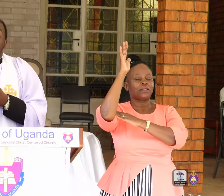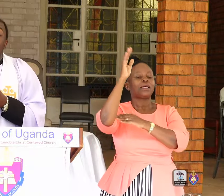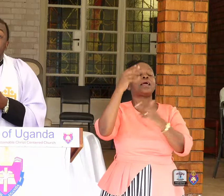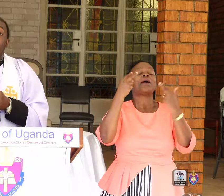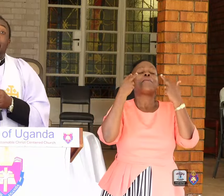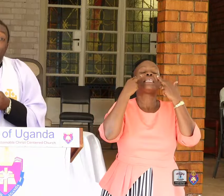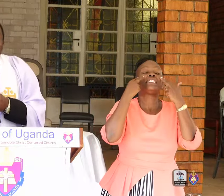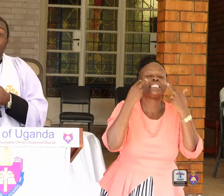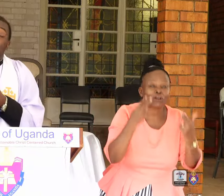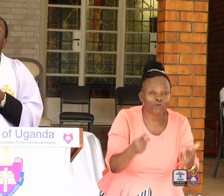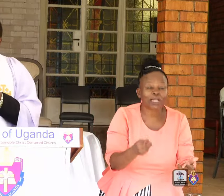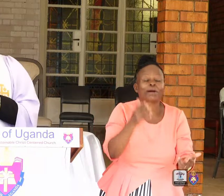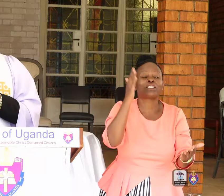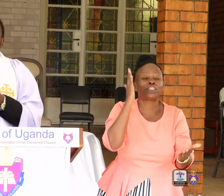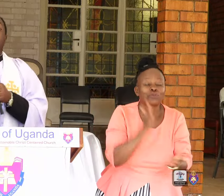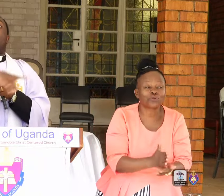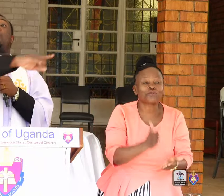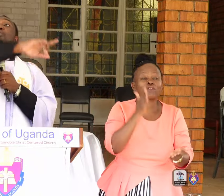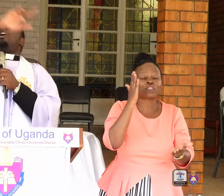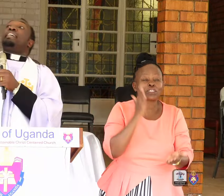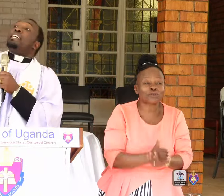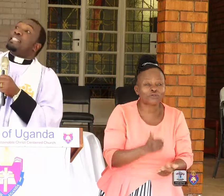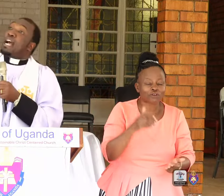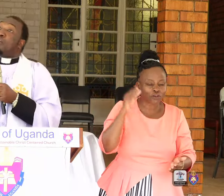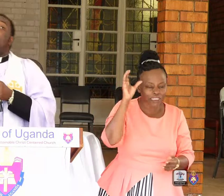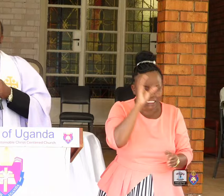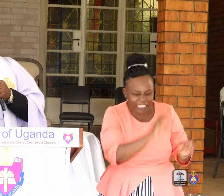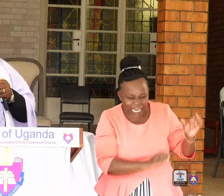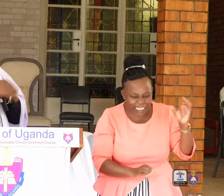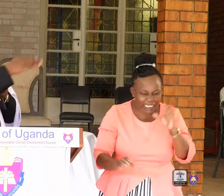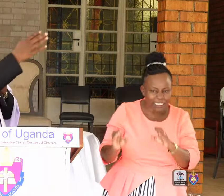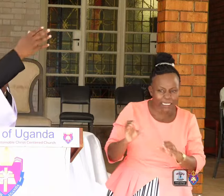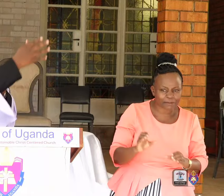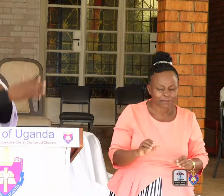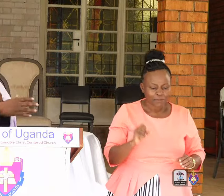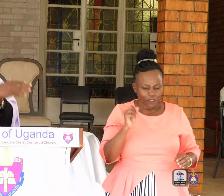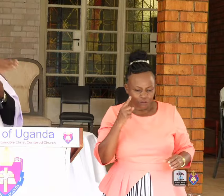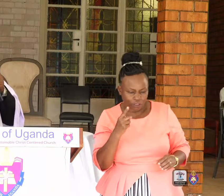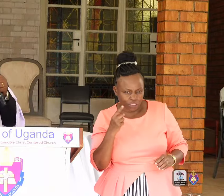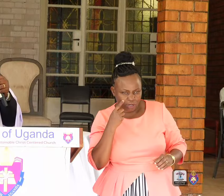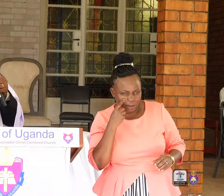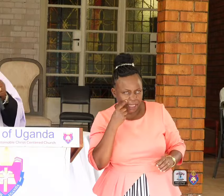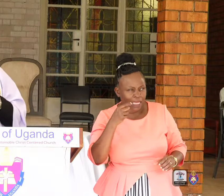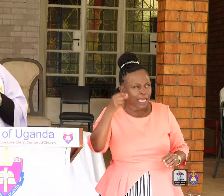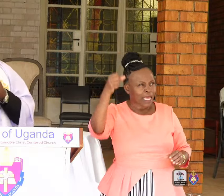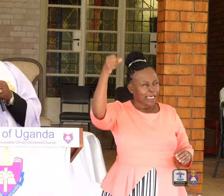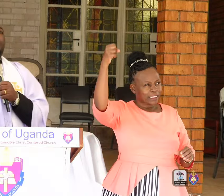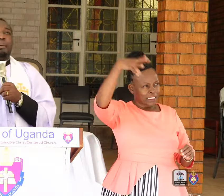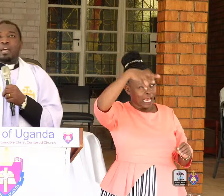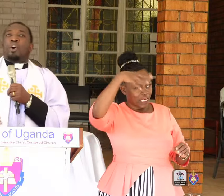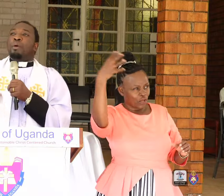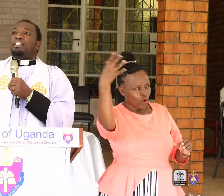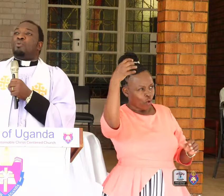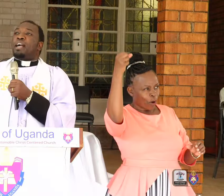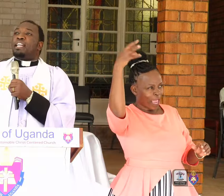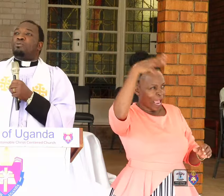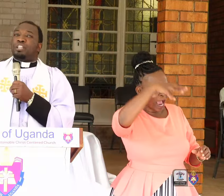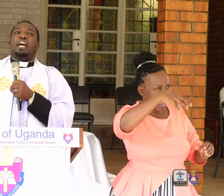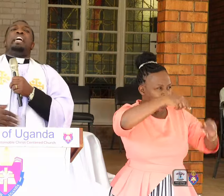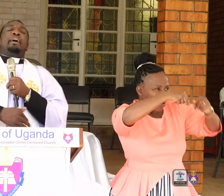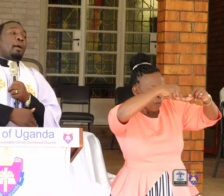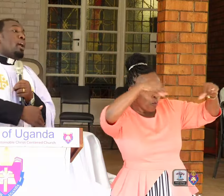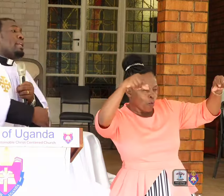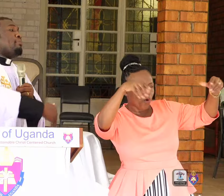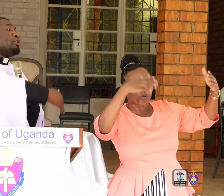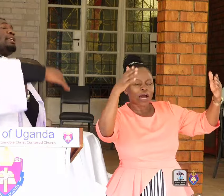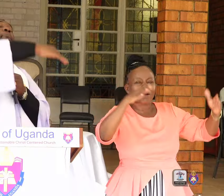Bajja kubulaba kituufu, sikya kunoonyerezaako nti ate soka tulabe enjuba egwawa, ate kasooka tulabe omwezi gwenkana gutya.